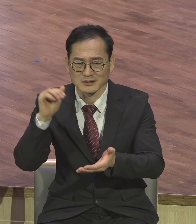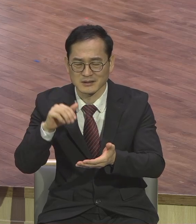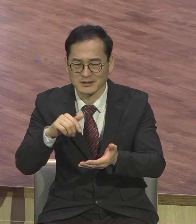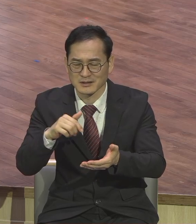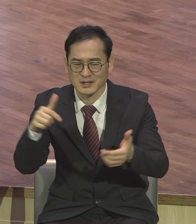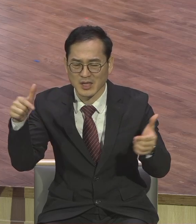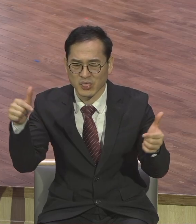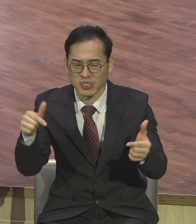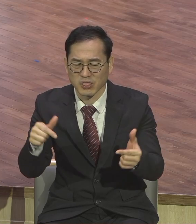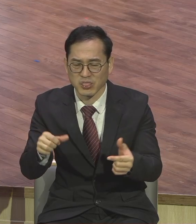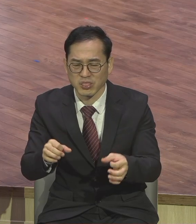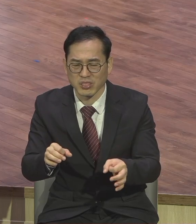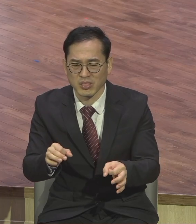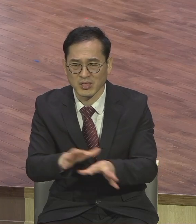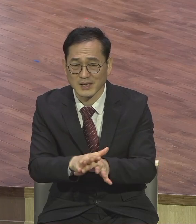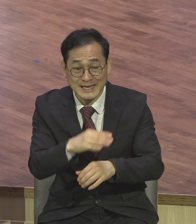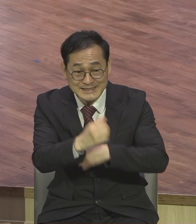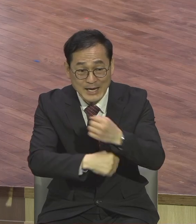자유를 사용을 잘